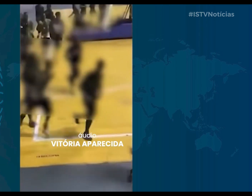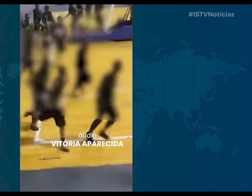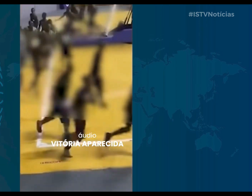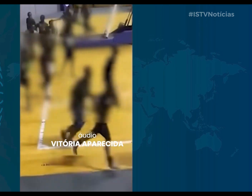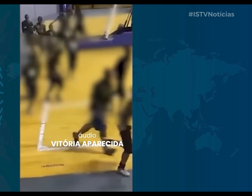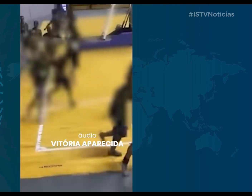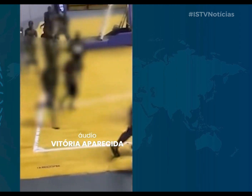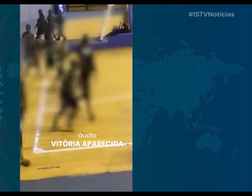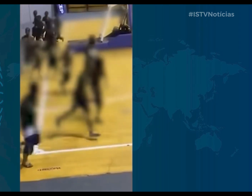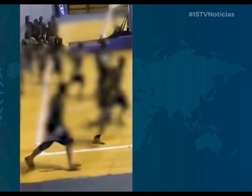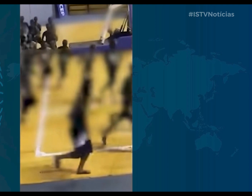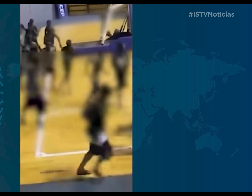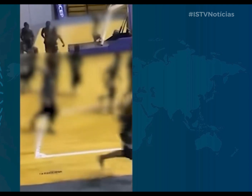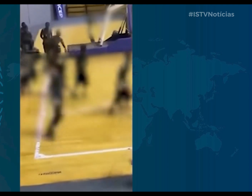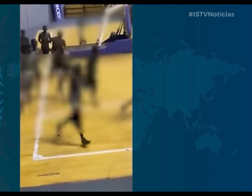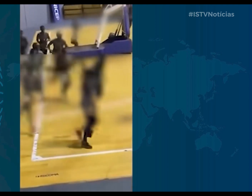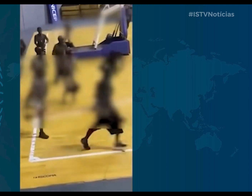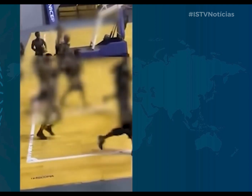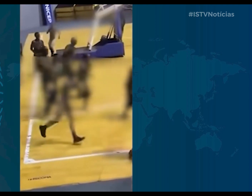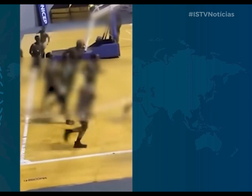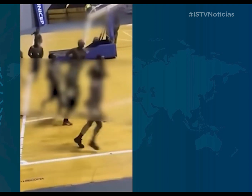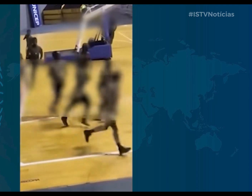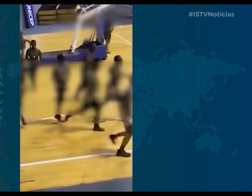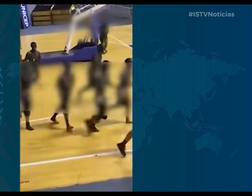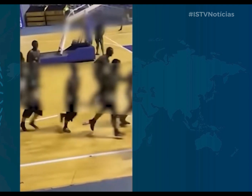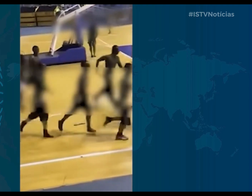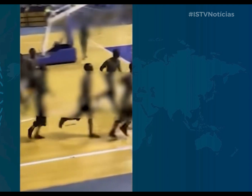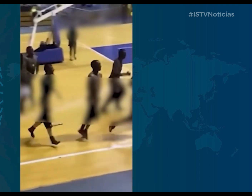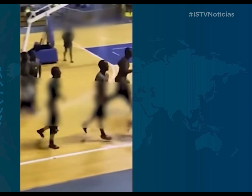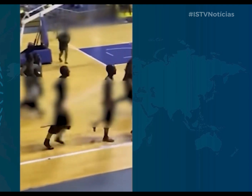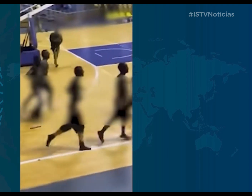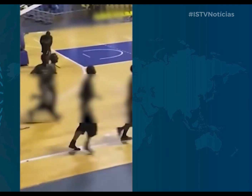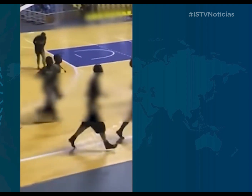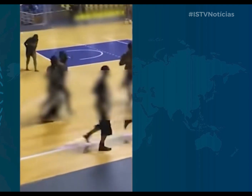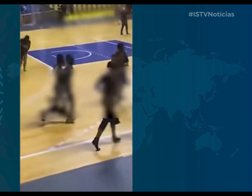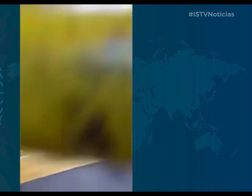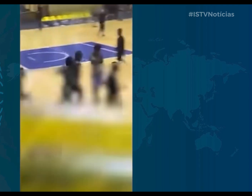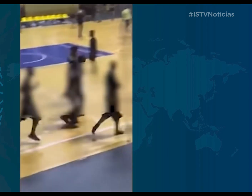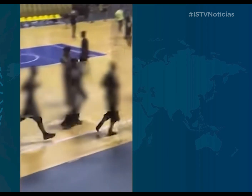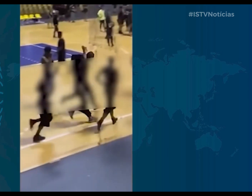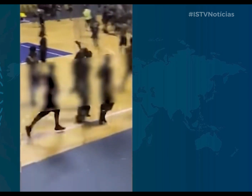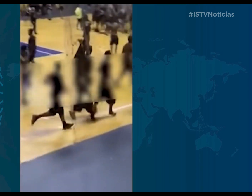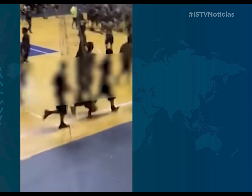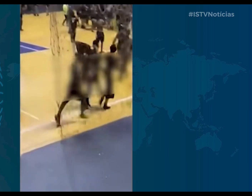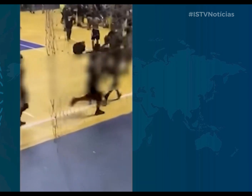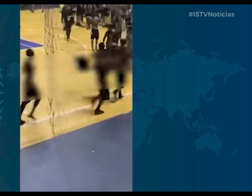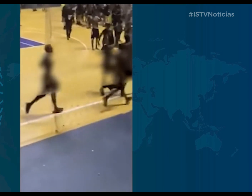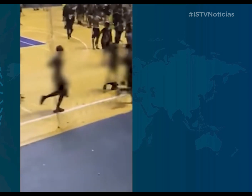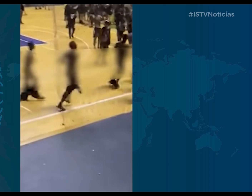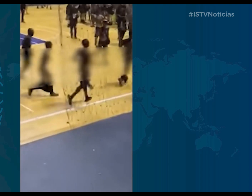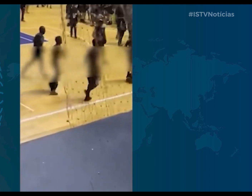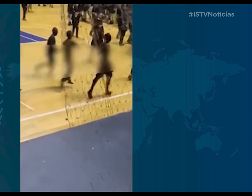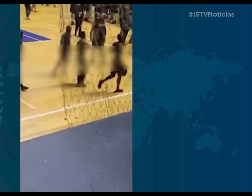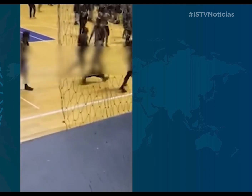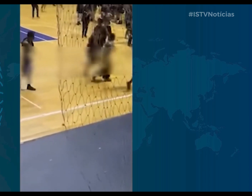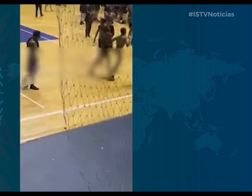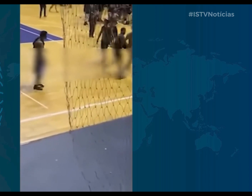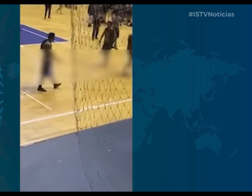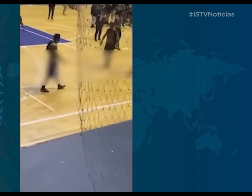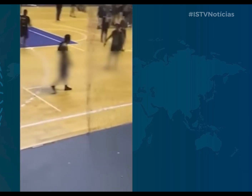órgãos genitais em uma suposta comemoração. Na mesma ocasião, eles fizeram uma marcha olímpica,